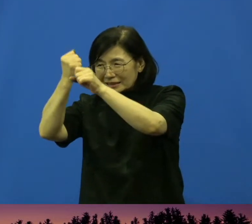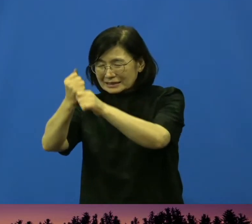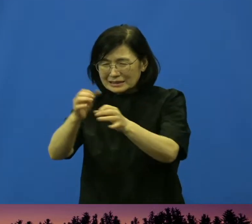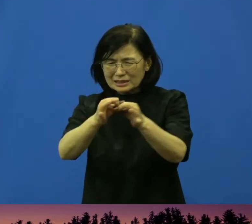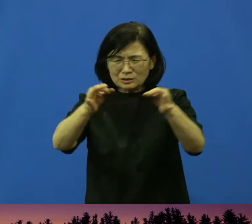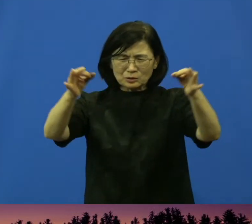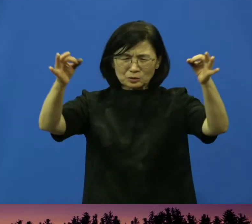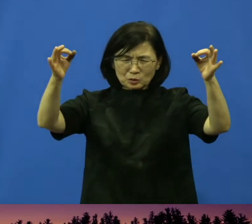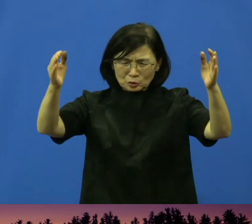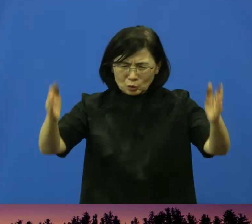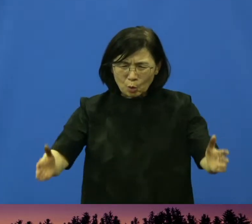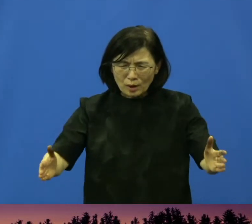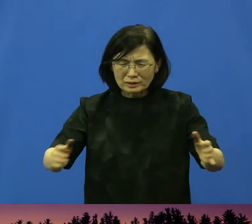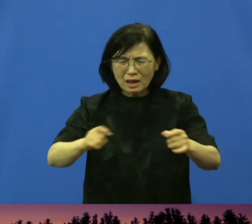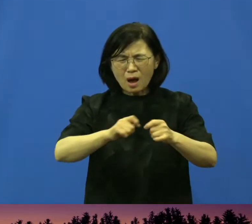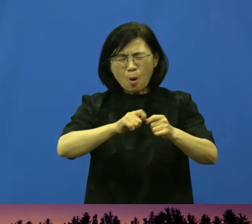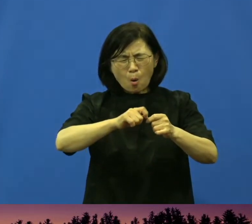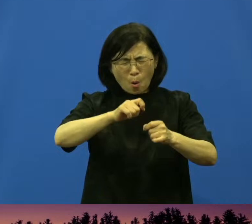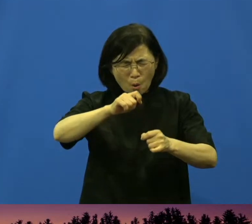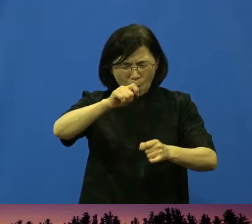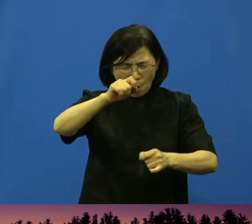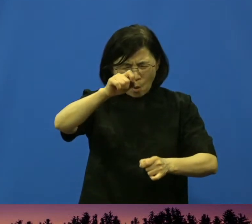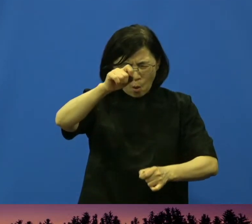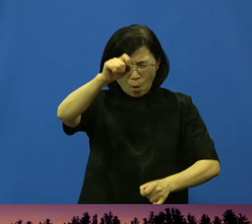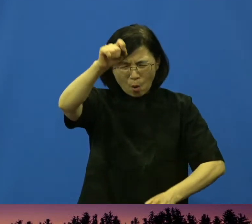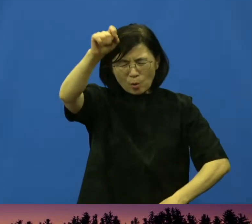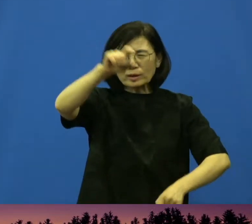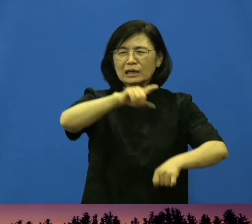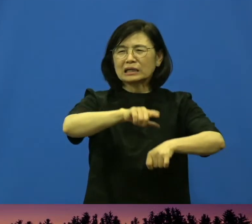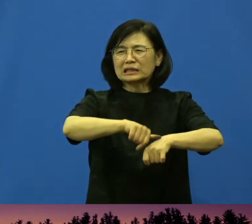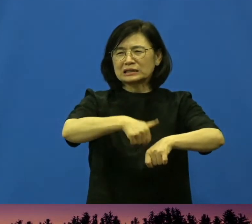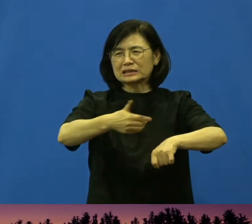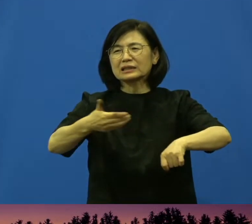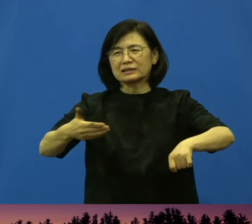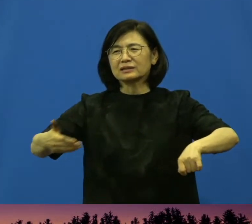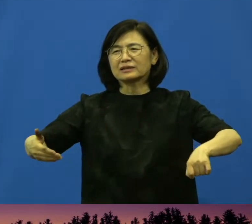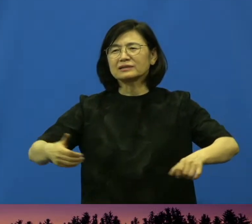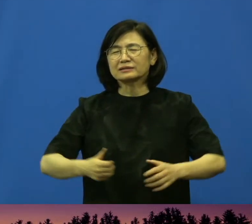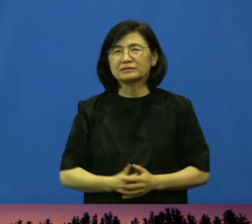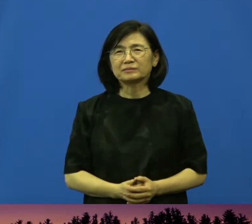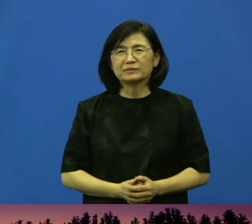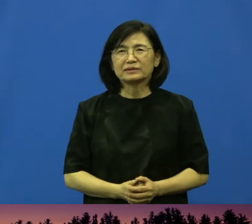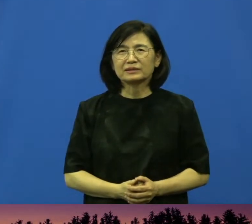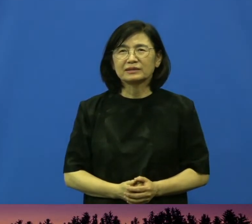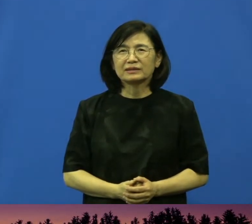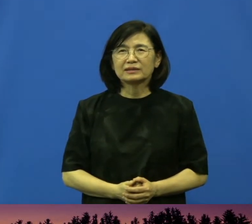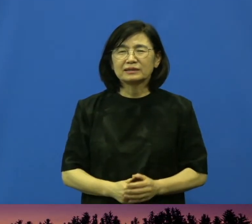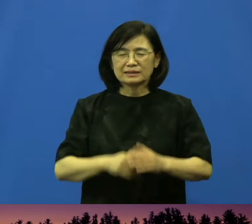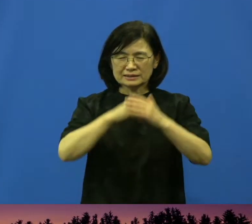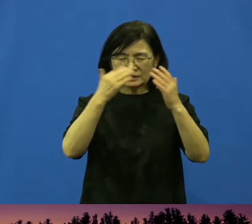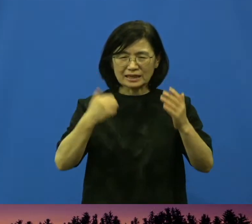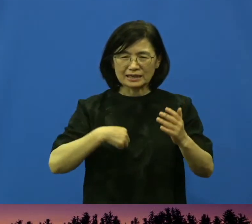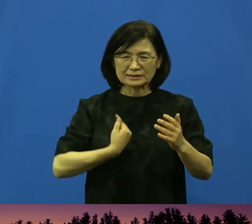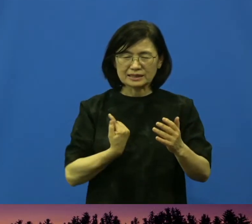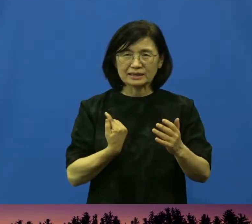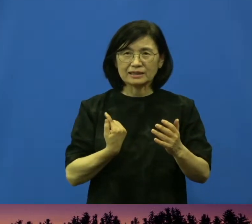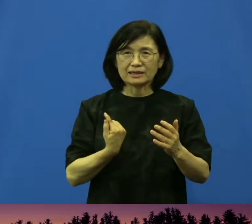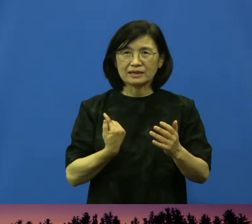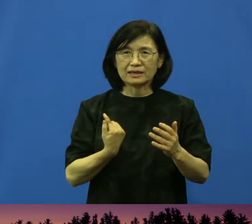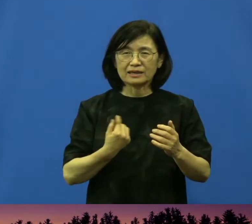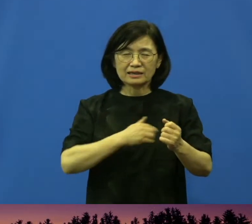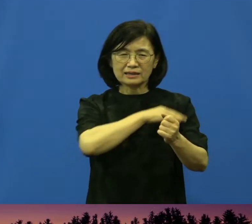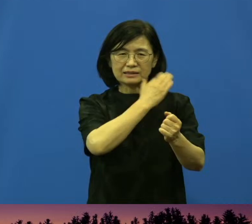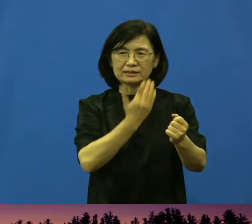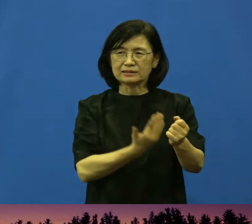여기까지 오기가, 이 레슨이 너무너무 오랫동안, 한평생이 걸린 거예요. 자기 힘을 완전히 빼고 하나님의